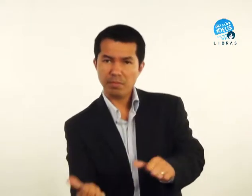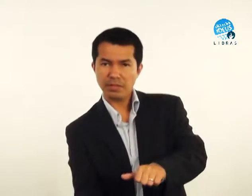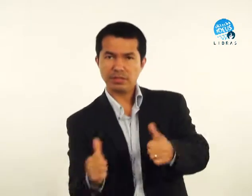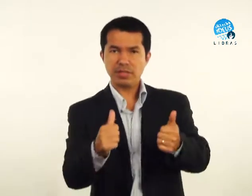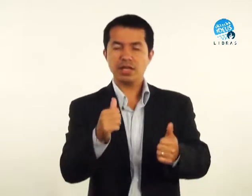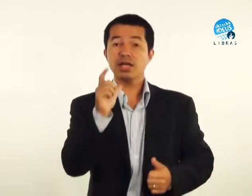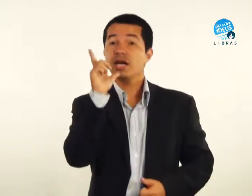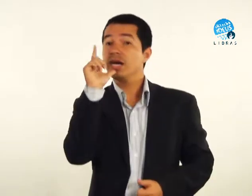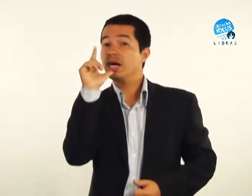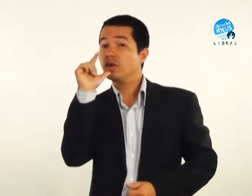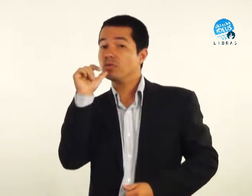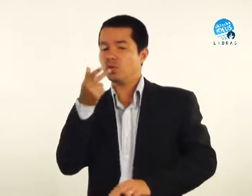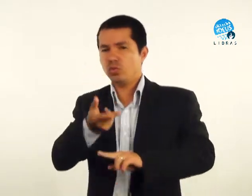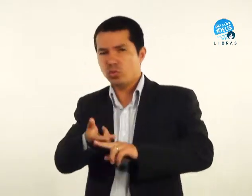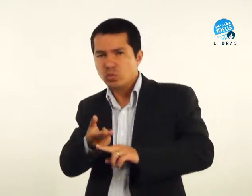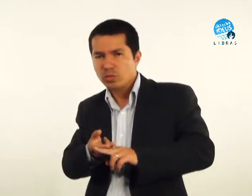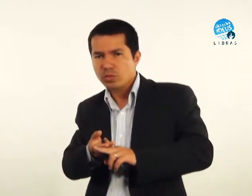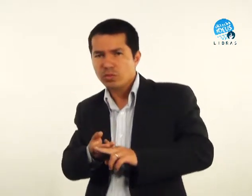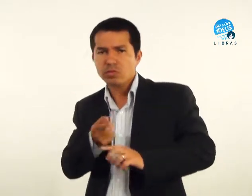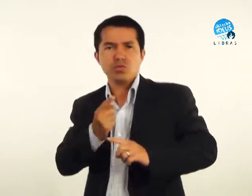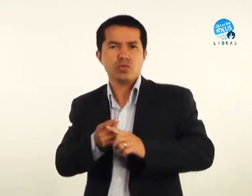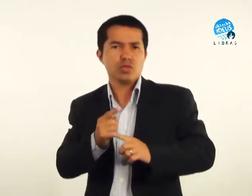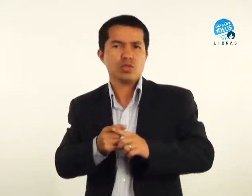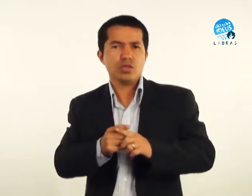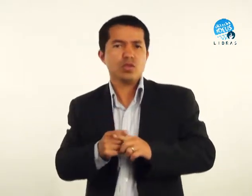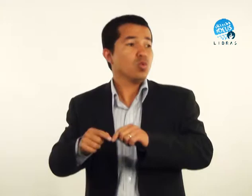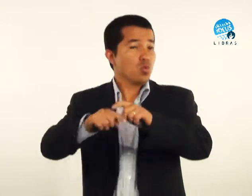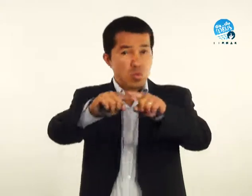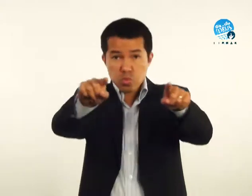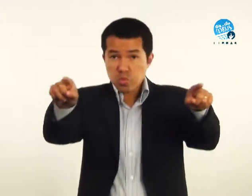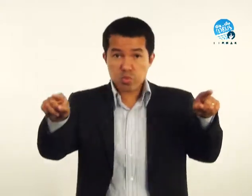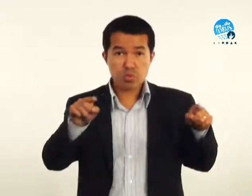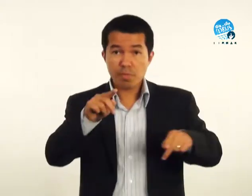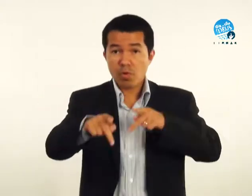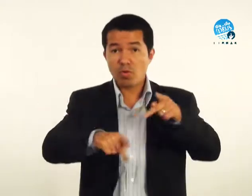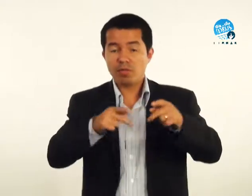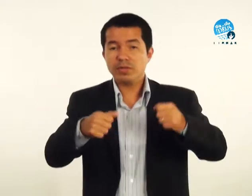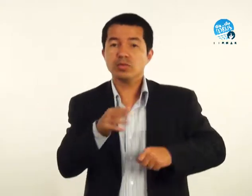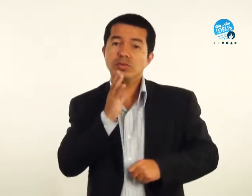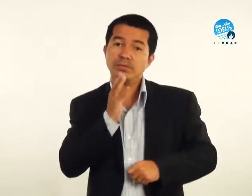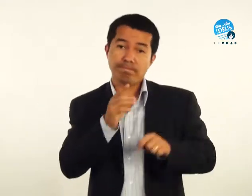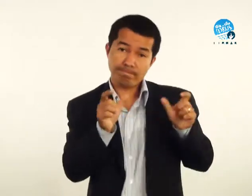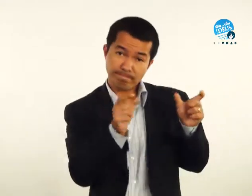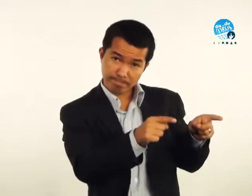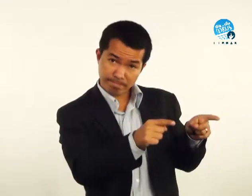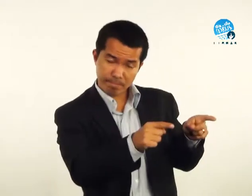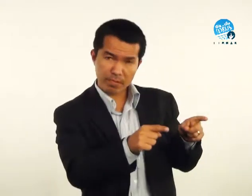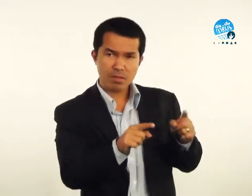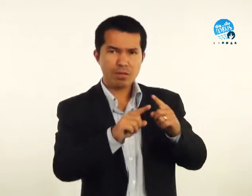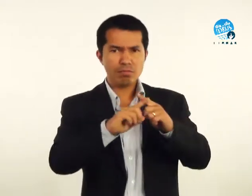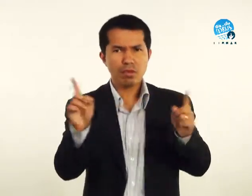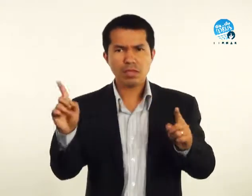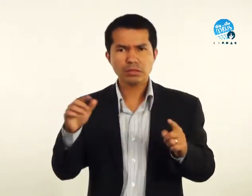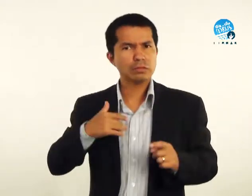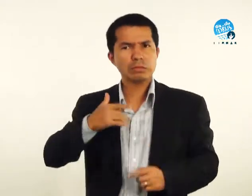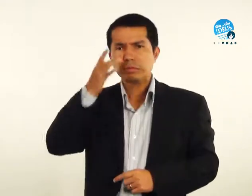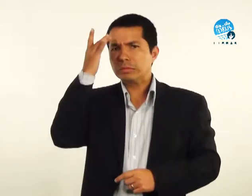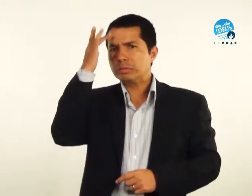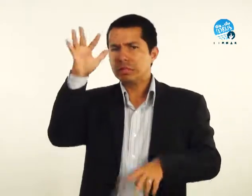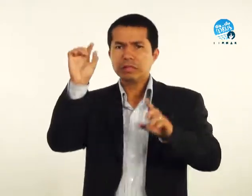descer do céu como uma pomba e parar sobre ele. E eu não sabia quem ele era, mas Deus, que me mandou batizar com água,